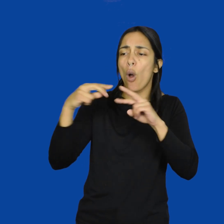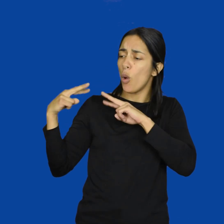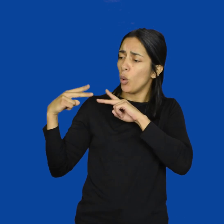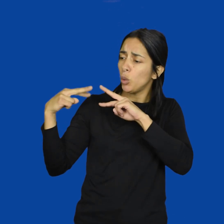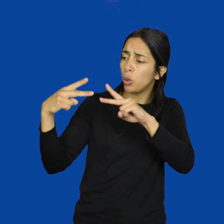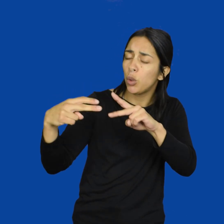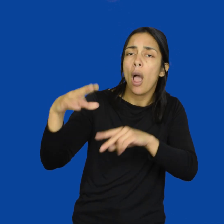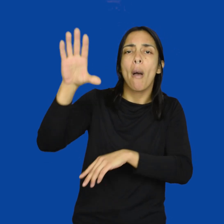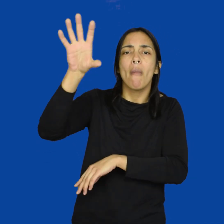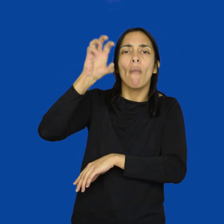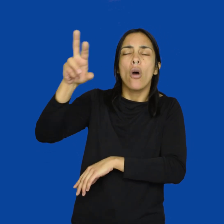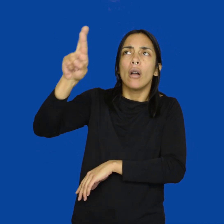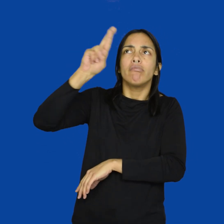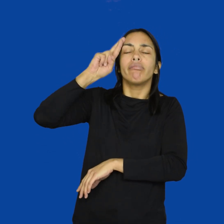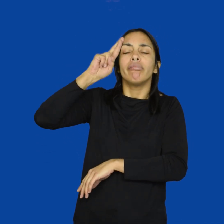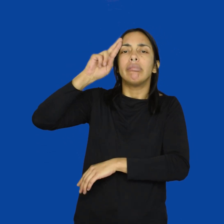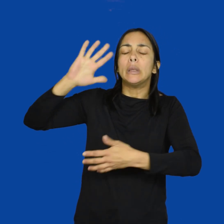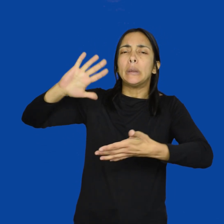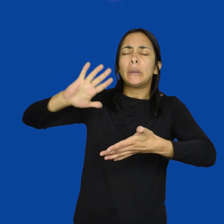mantener vivo en la memoria colectiva el genocidio.